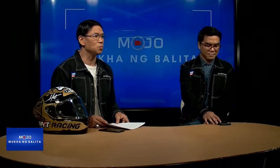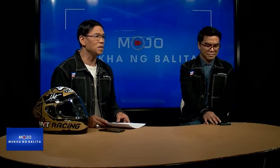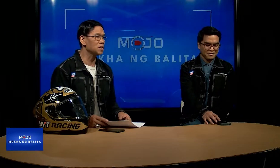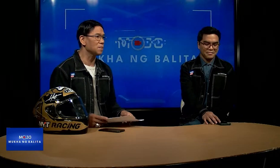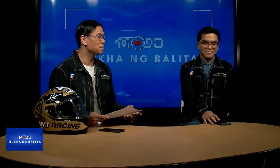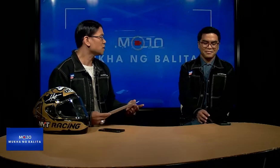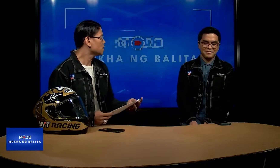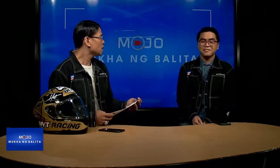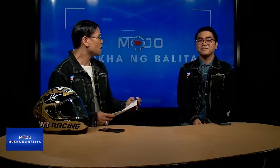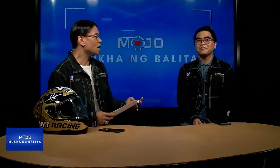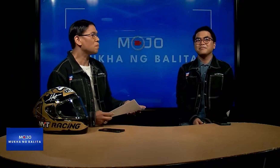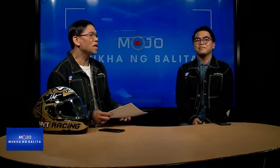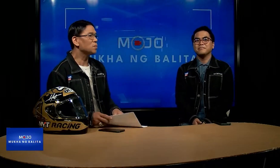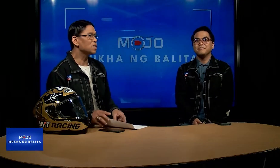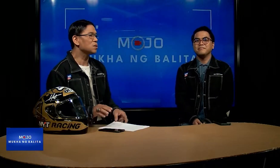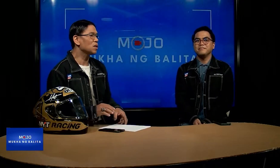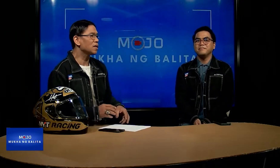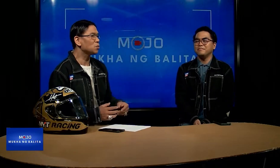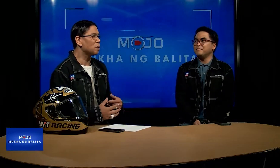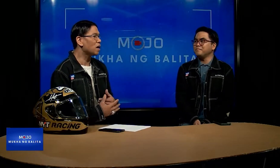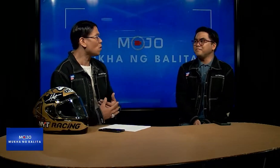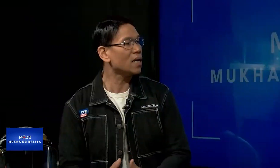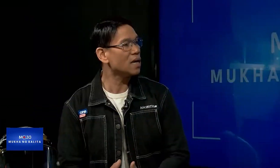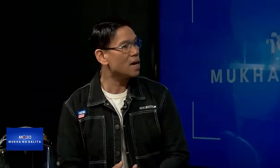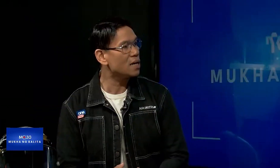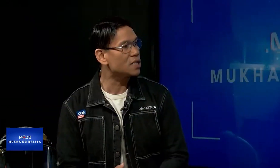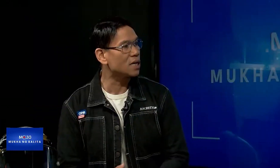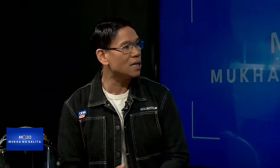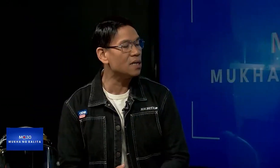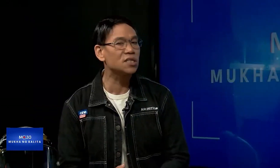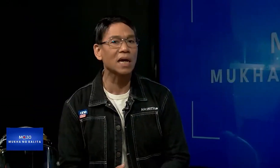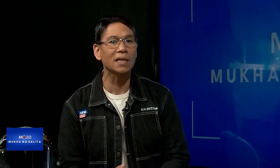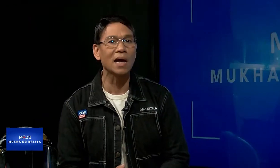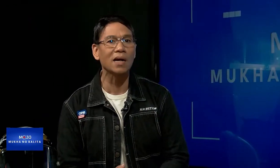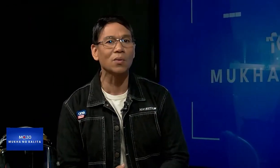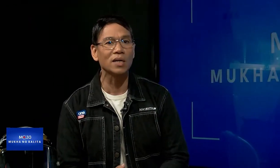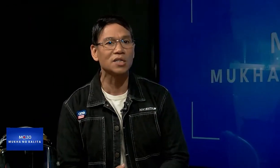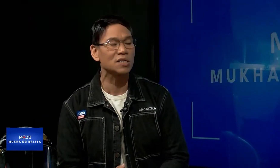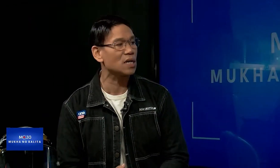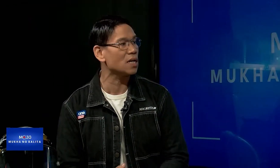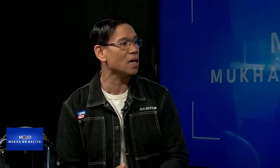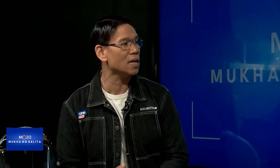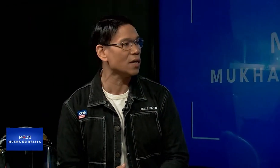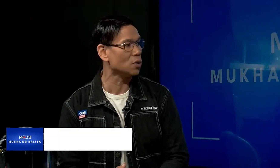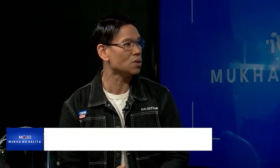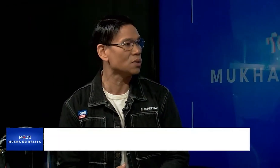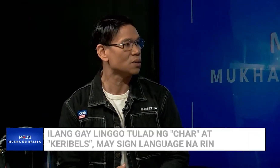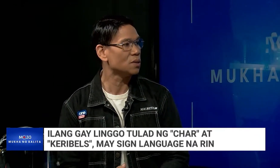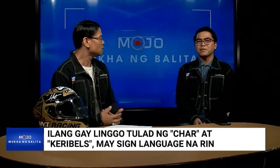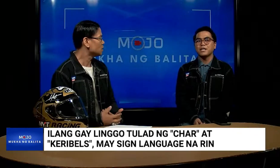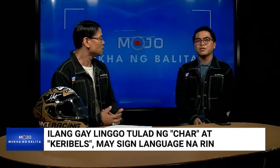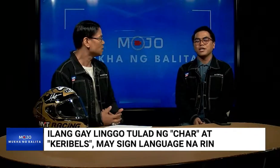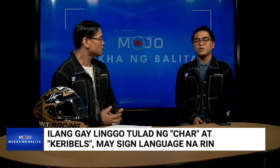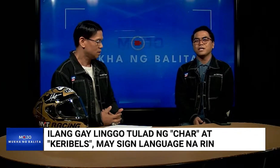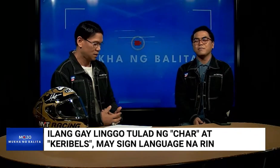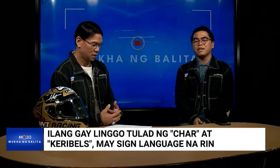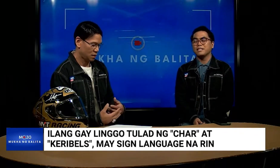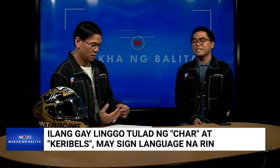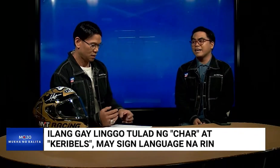Tubise. RR, paano ba nagsimula itong paggawa nila ng sariling sign language sa Gay Lingo? Pops, actually, itong sabi nga